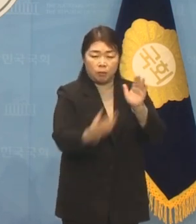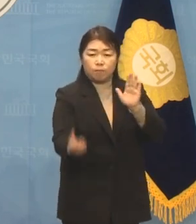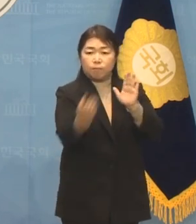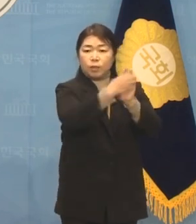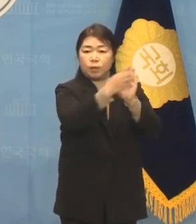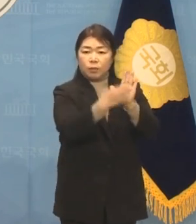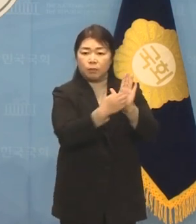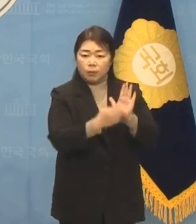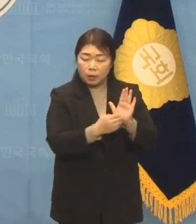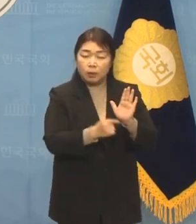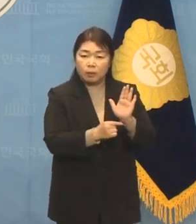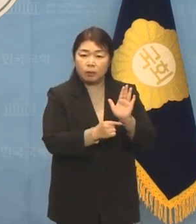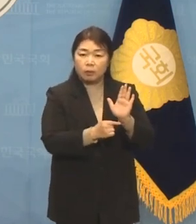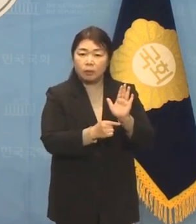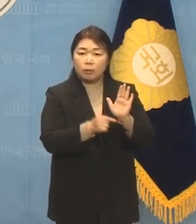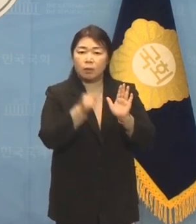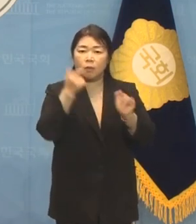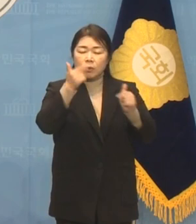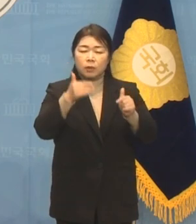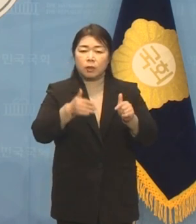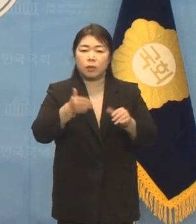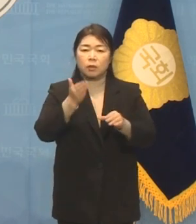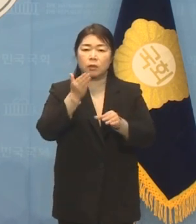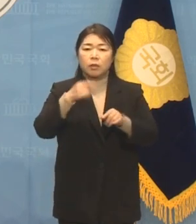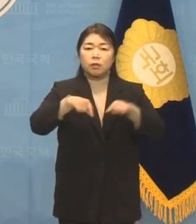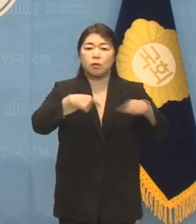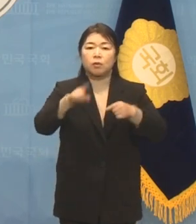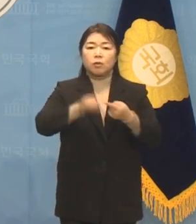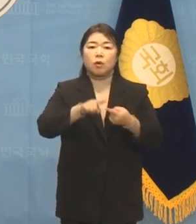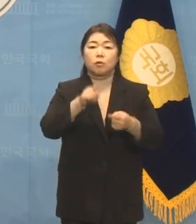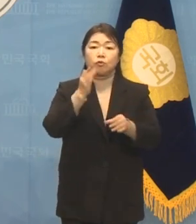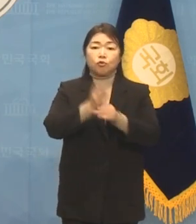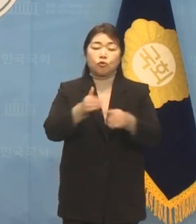의무 위반이며 묵과해서는 안 될 일입니다.